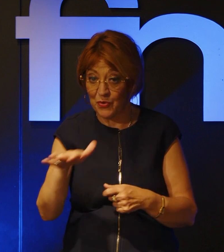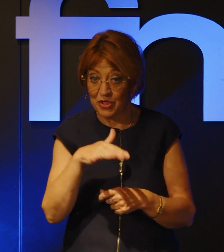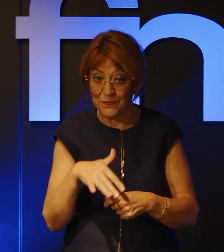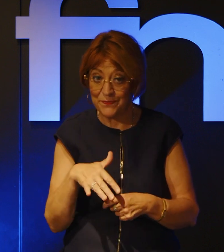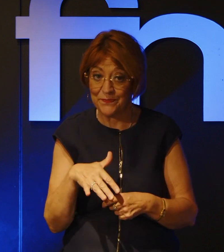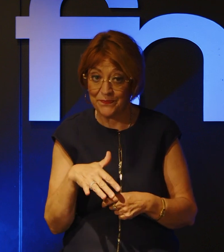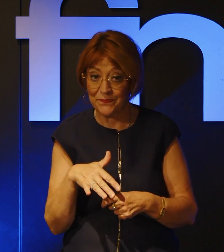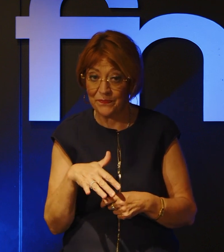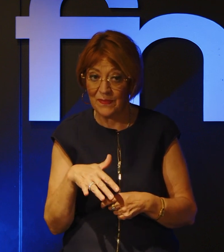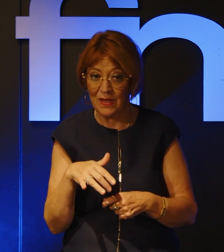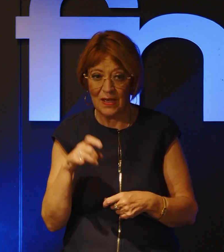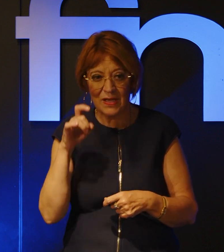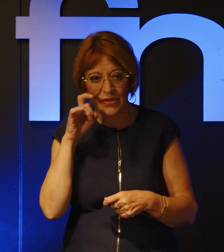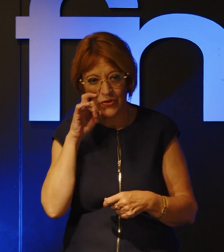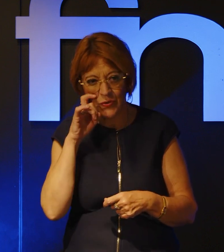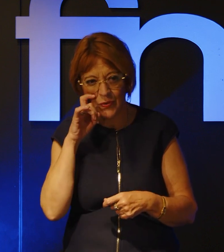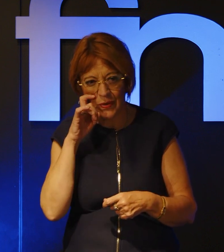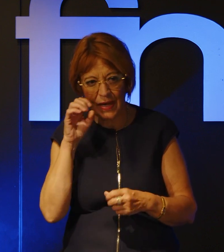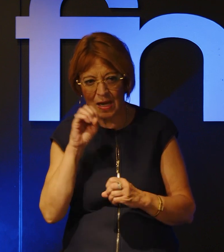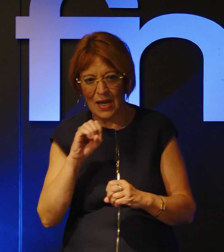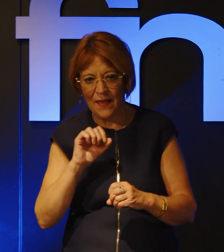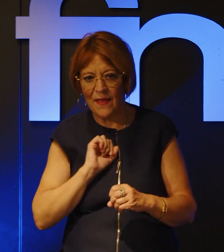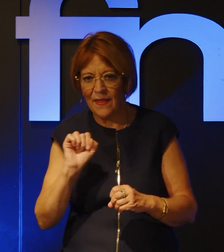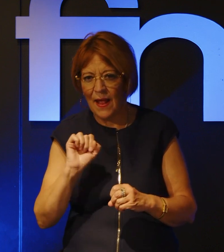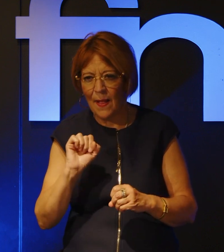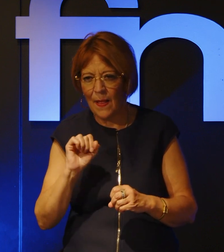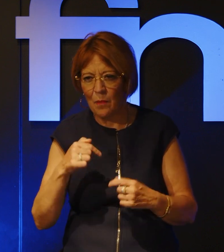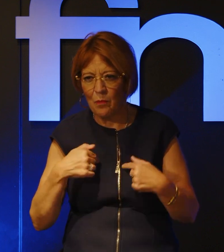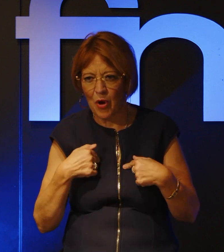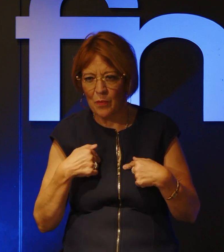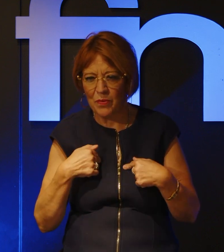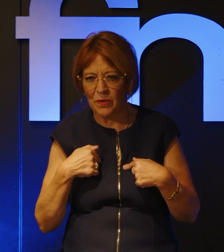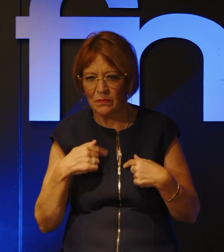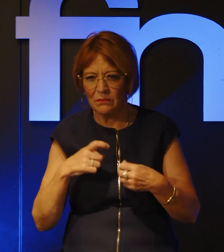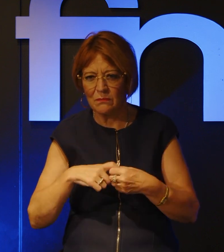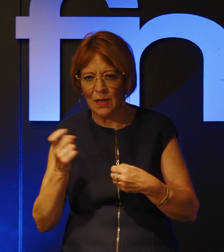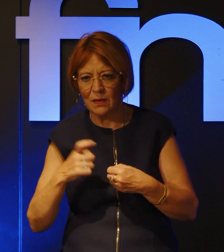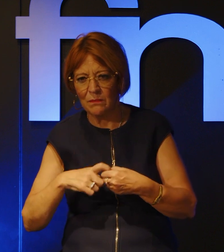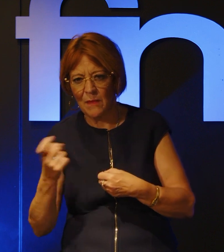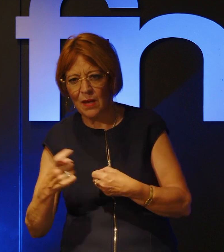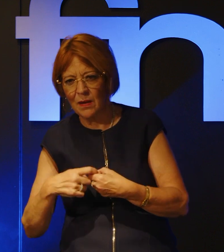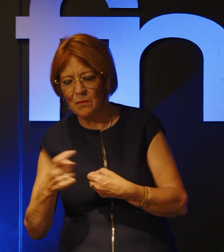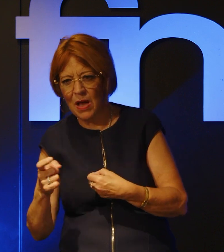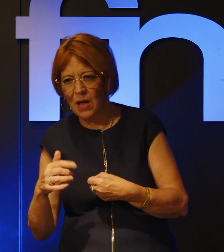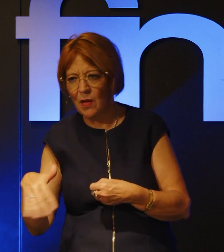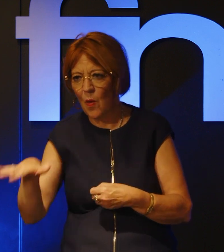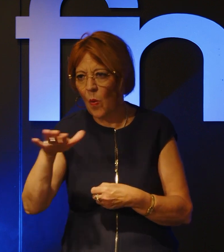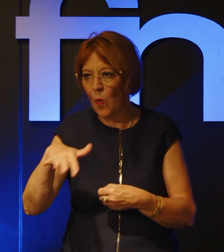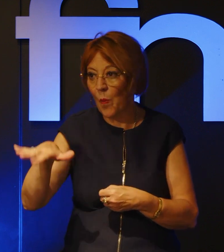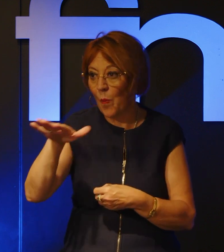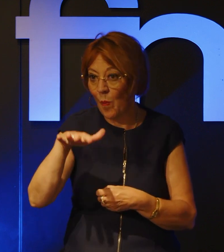H inseguras em relação à sua performance e a retirarem e a serem retiradas de locais